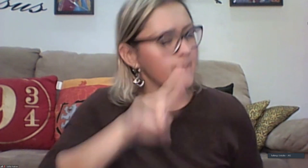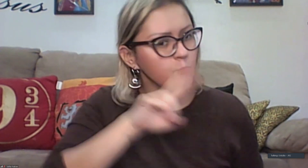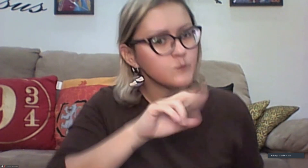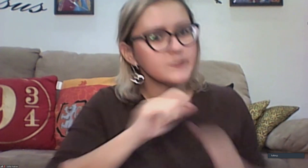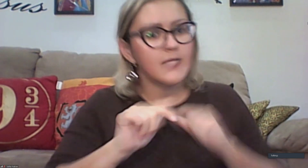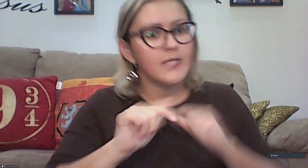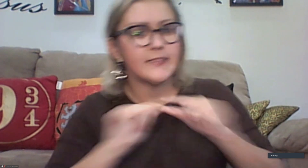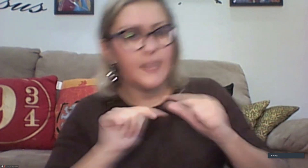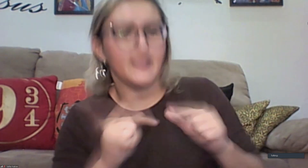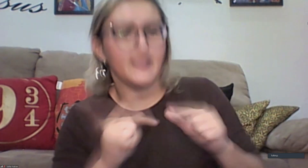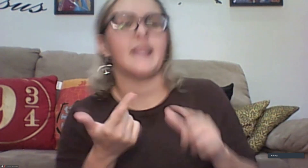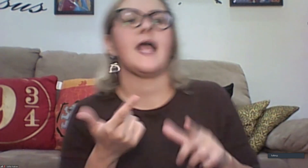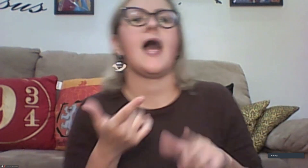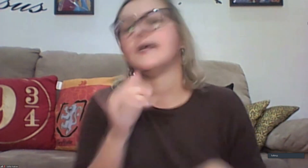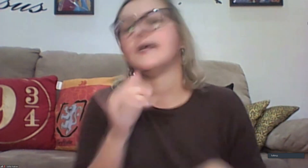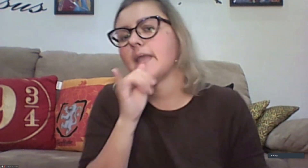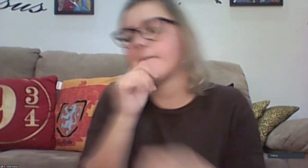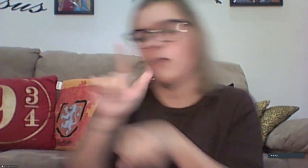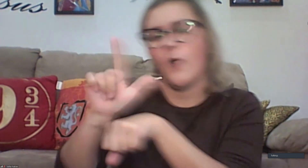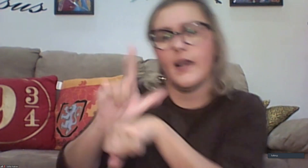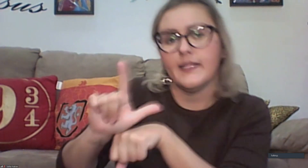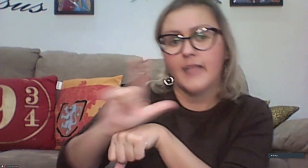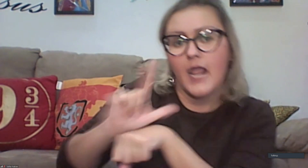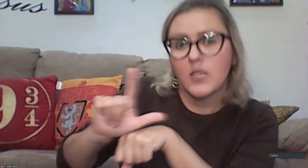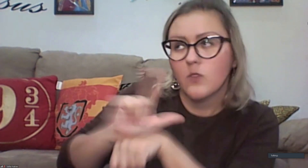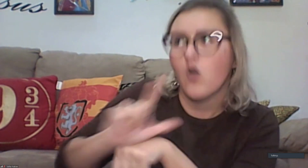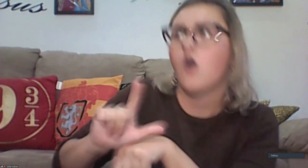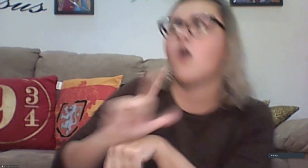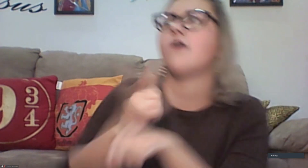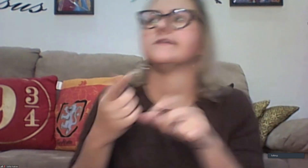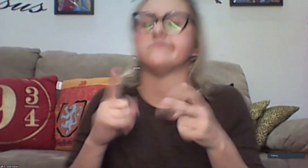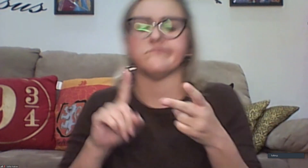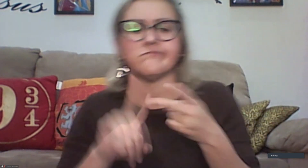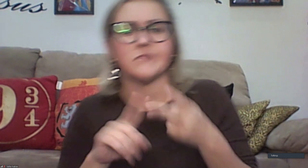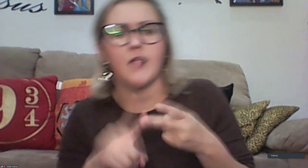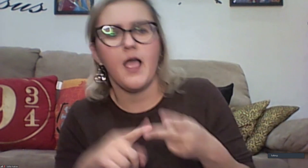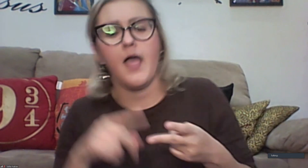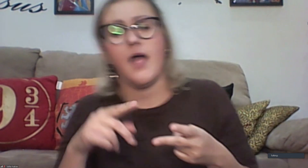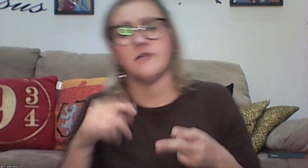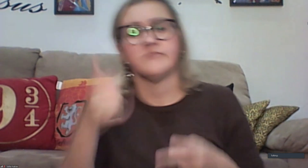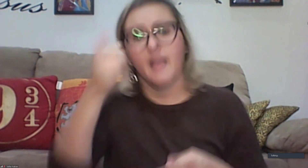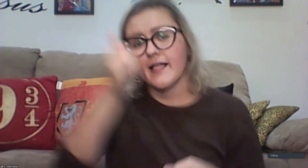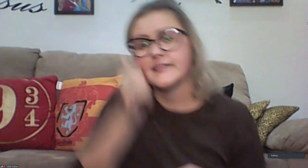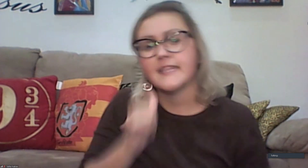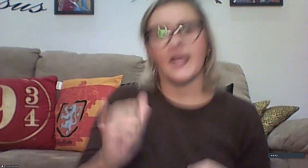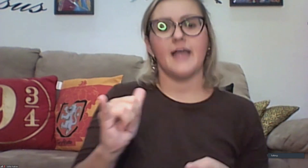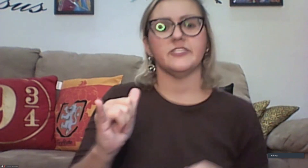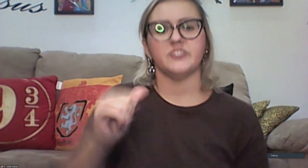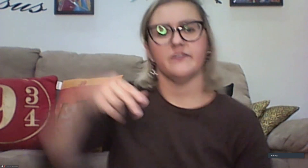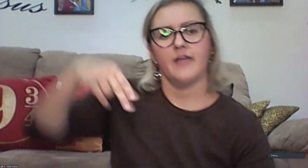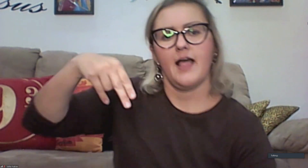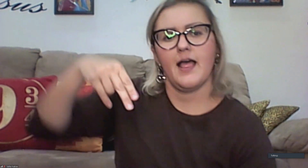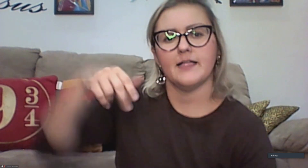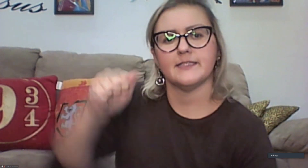falava, agora nós vamos utilizar determinada coisa, sei lá, para estudar a literatura,